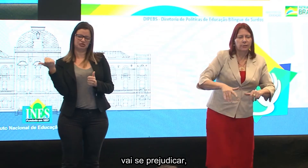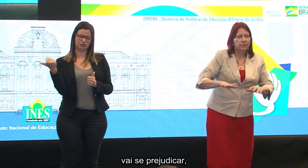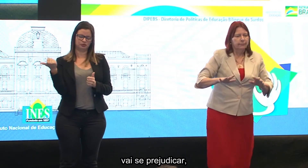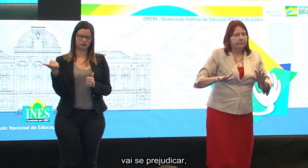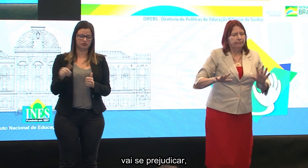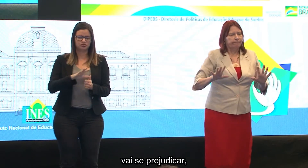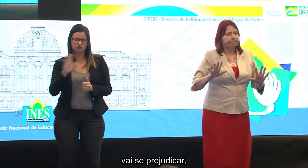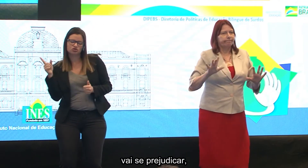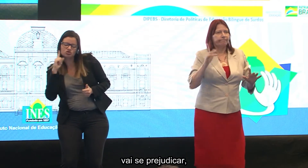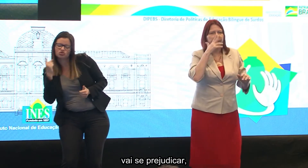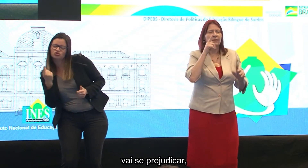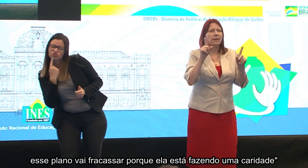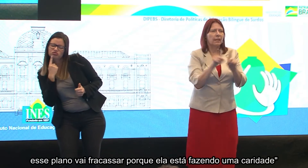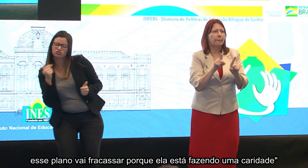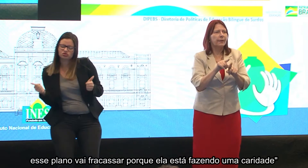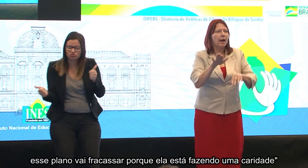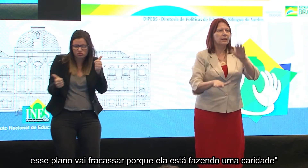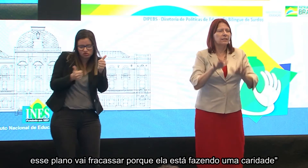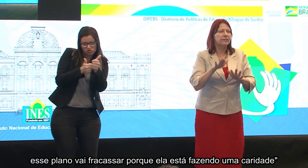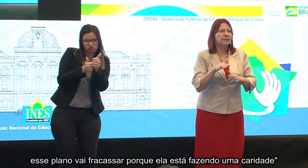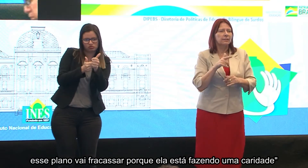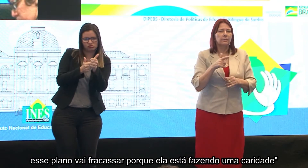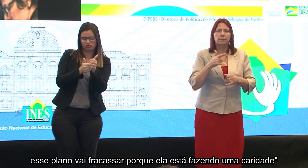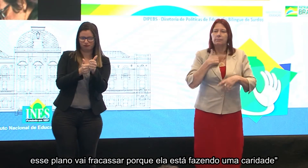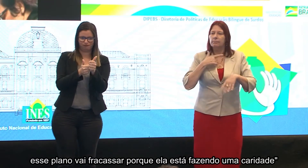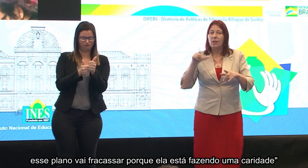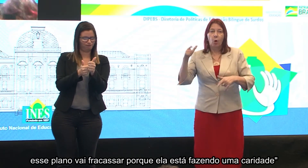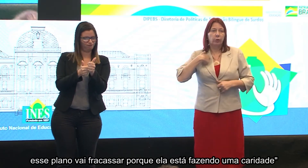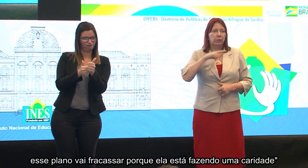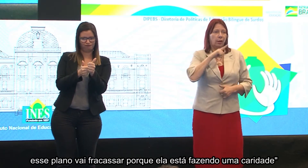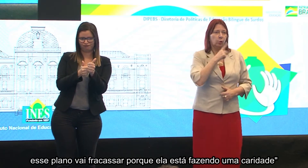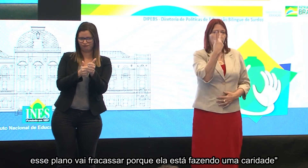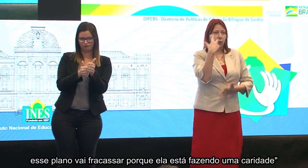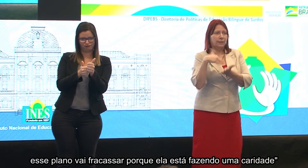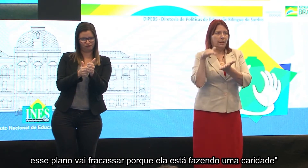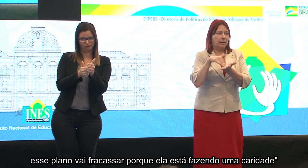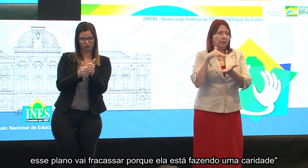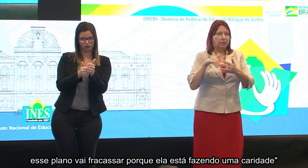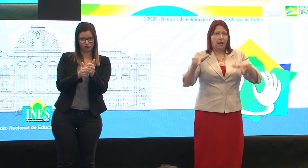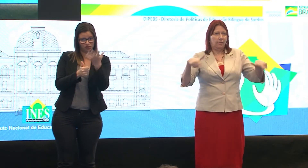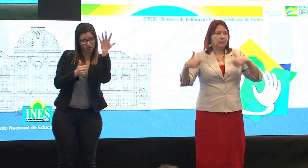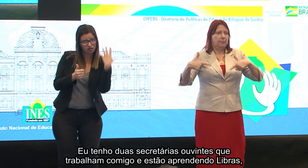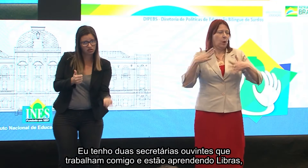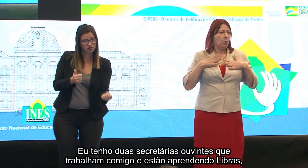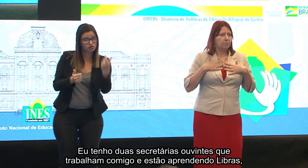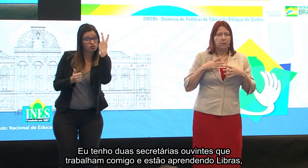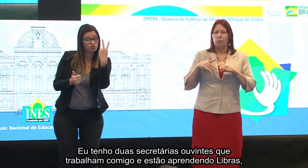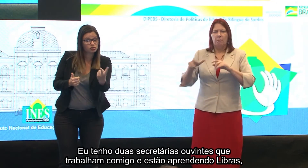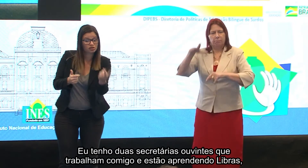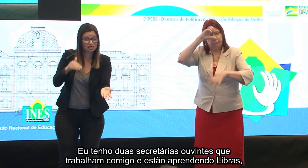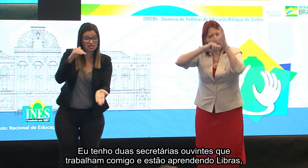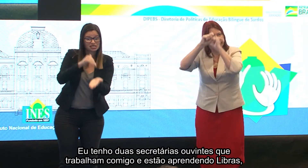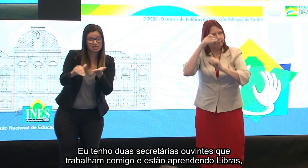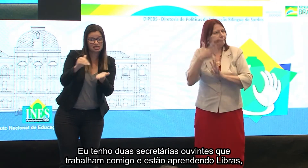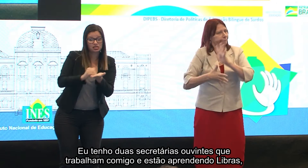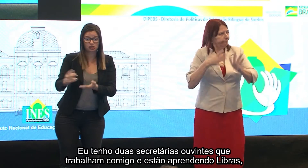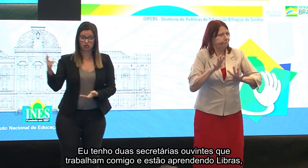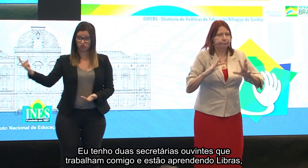prejudicar, e esse plano vai fracassar porque ela está fazendo uma caridade. Eu tenho 2 secretárias ouvintes